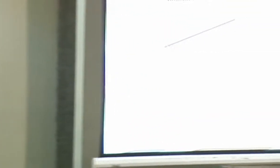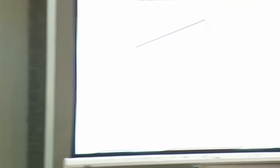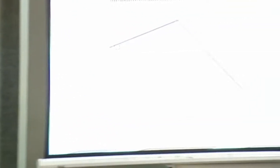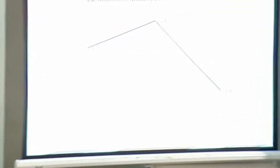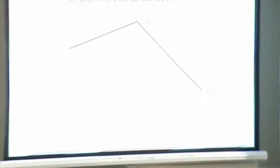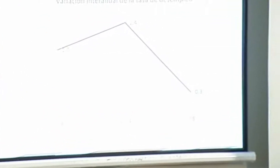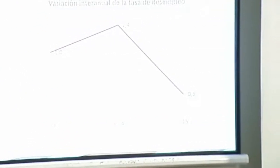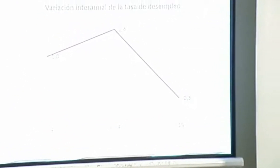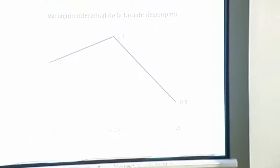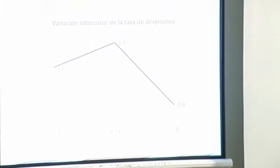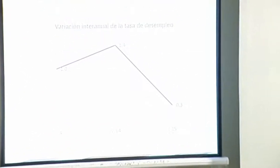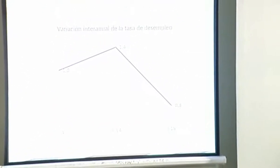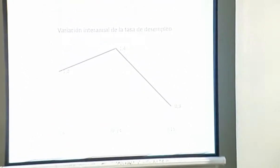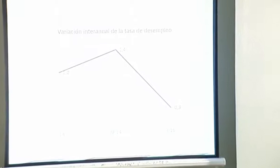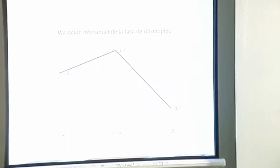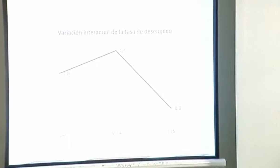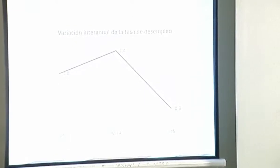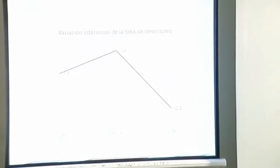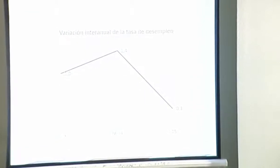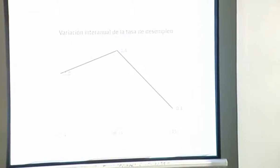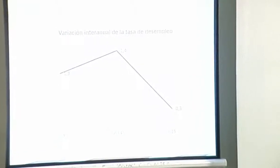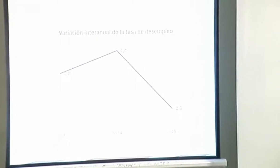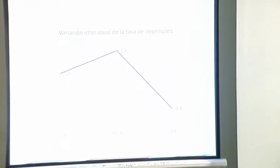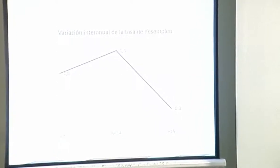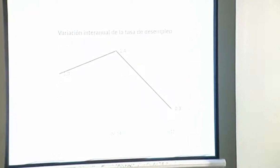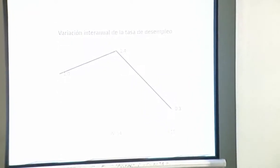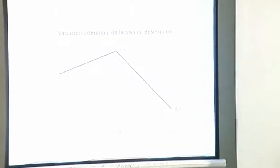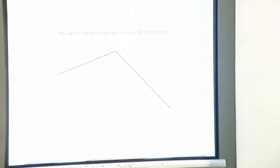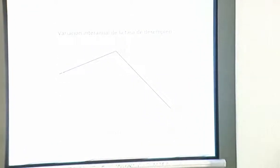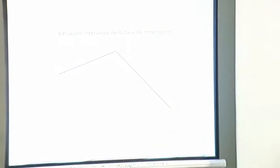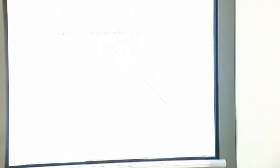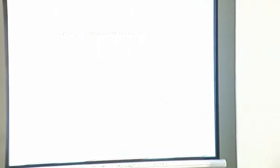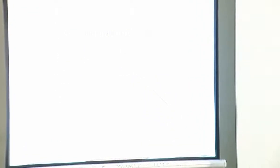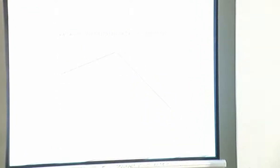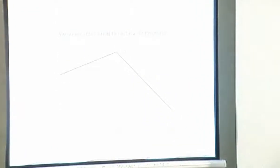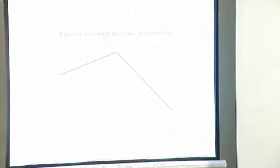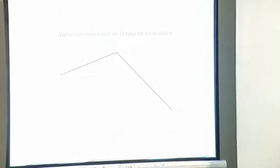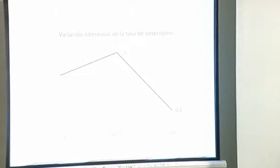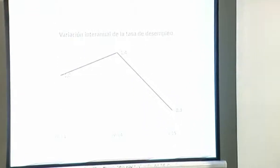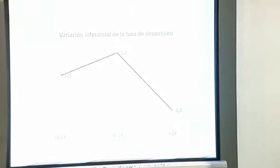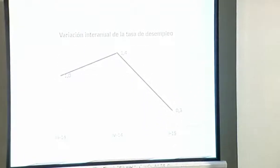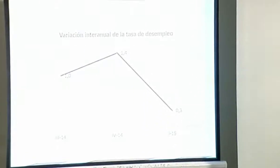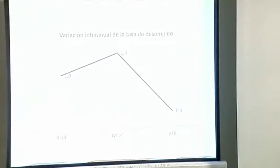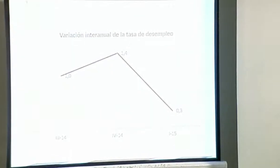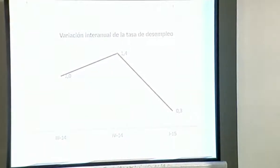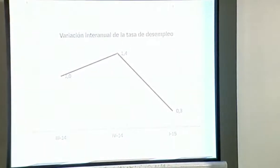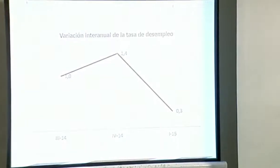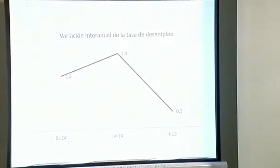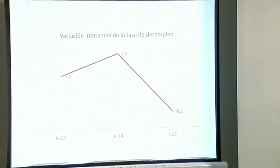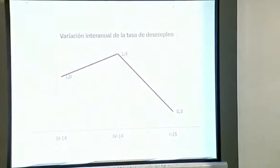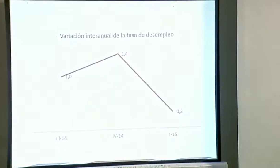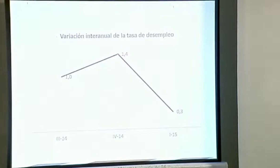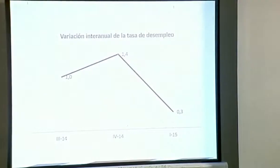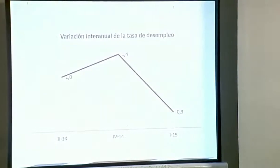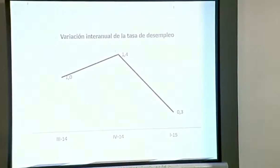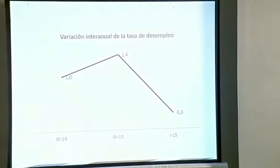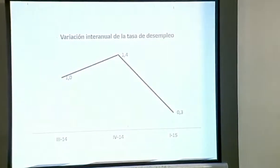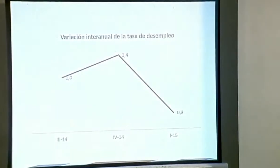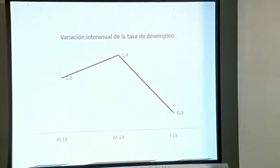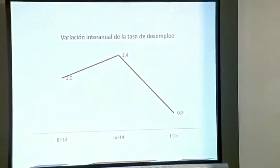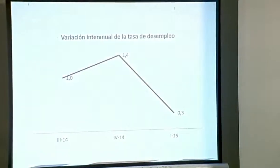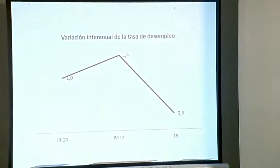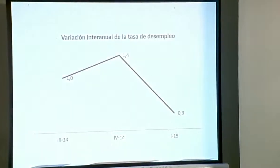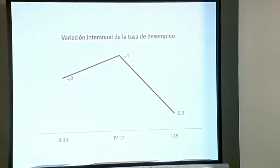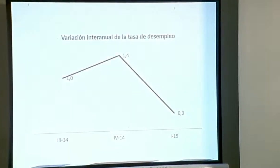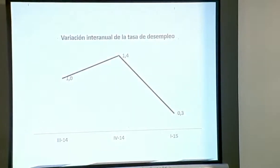O sea, teníamos un crecimiento interanual que superaba el 1%, ¿verdad? Y en esta decae al